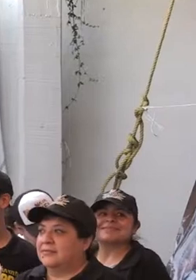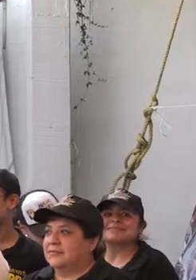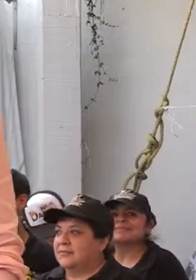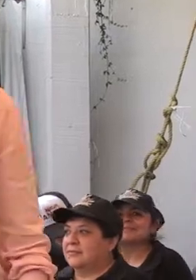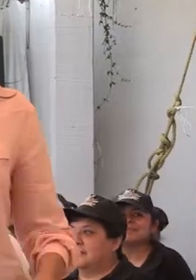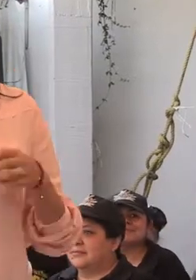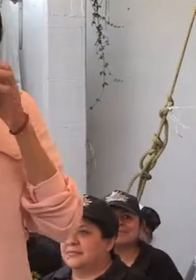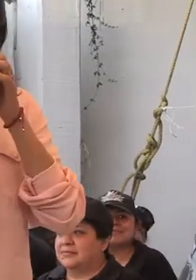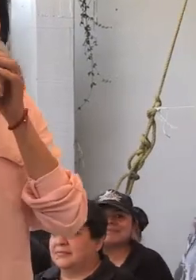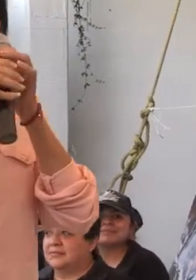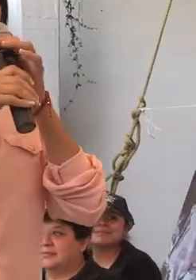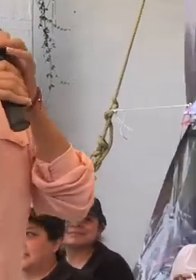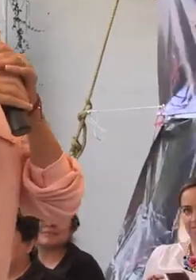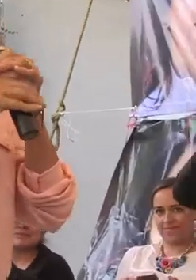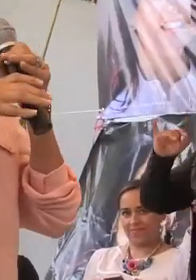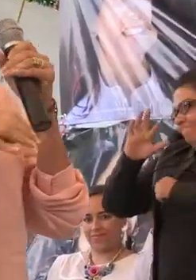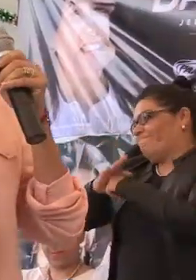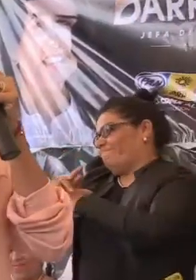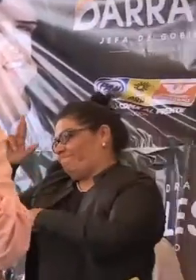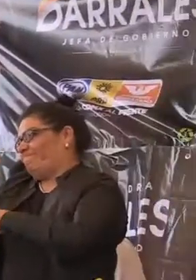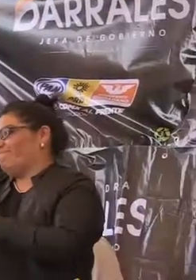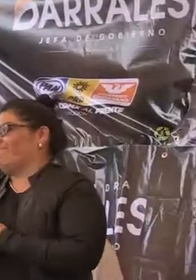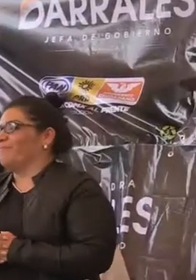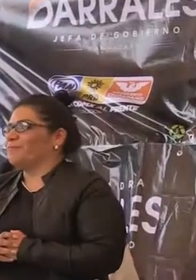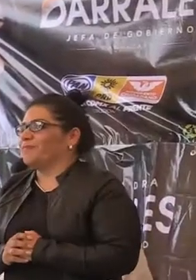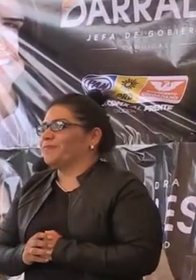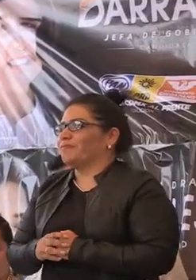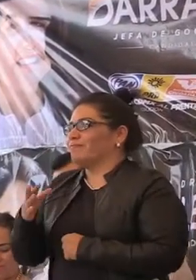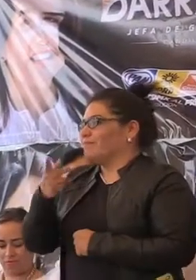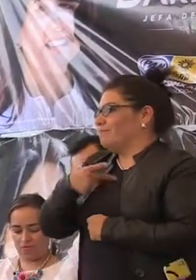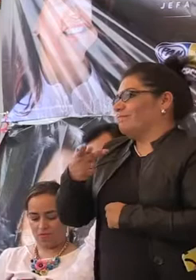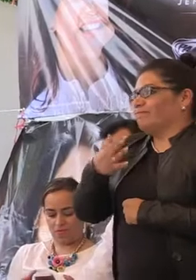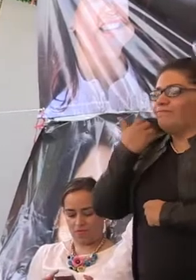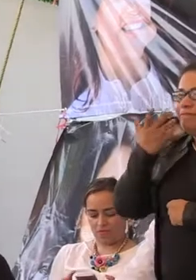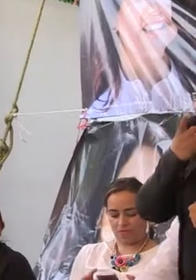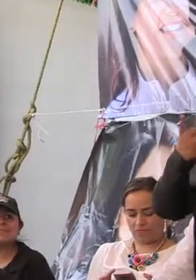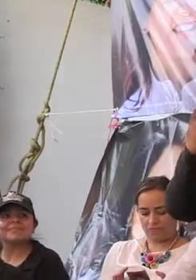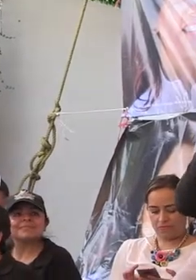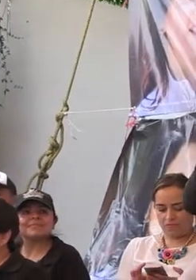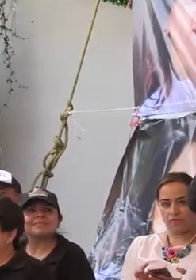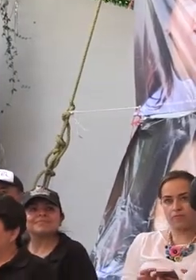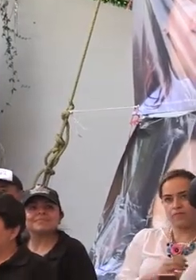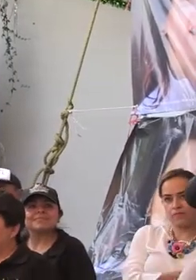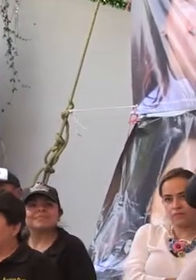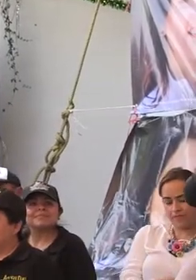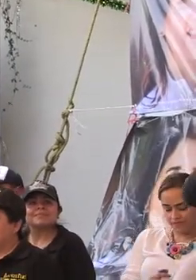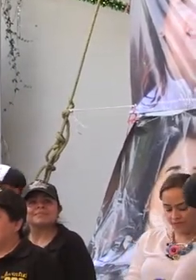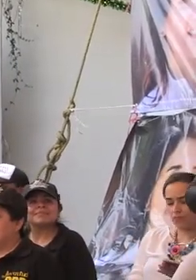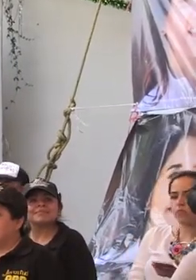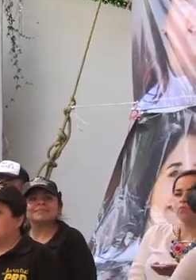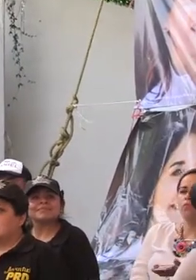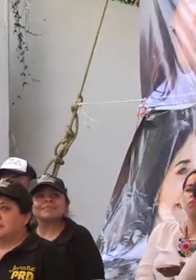No, sí andan siendo mayoría las jefas. Bueno, pues les quiero decir que me da mucho gusto verlos, sobre todo